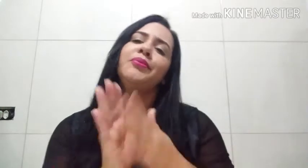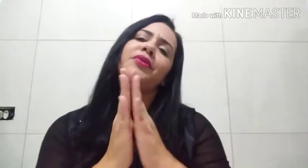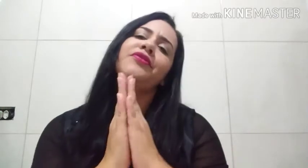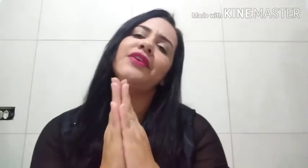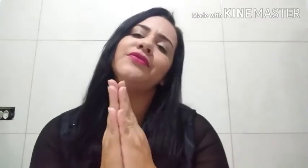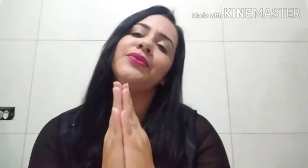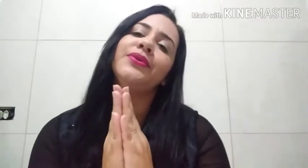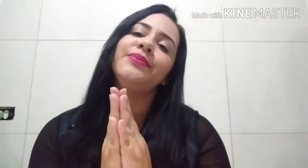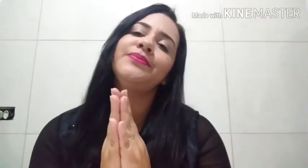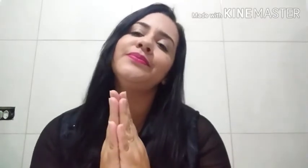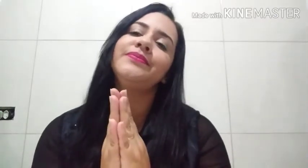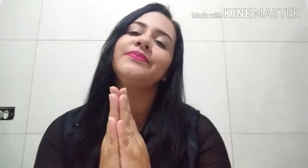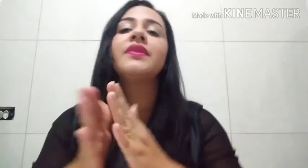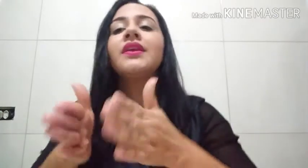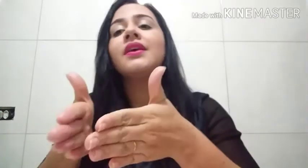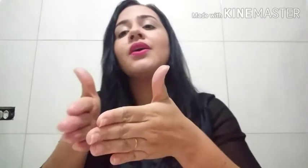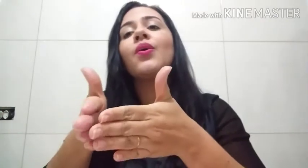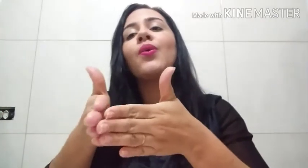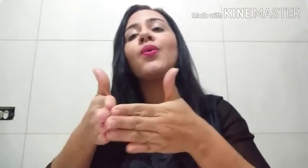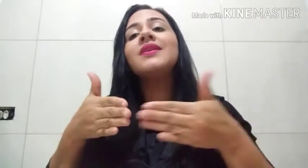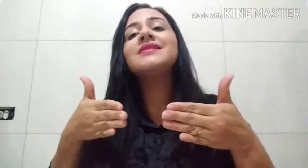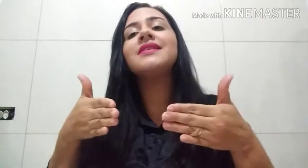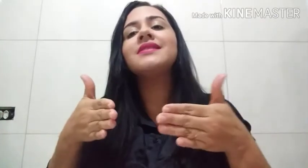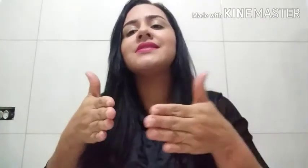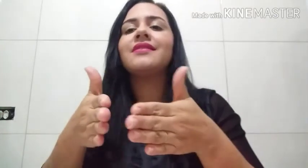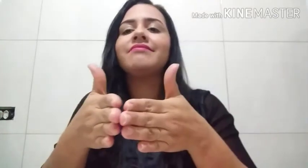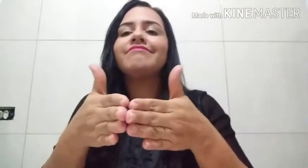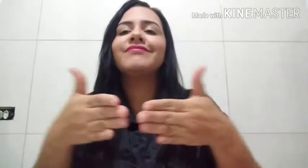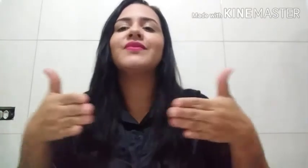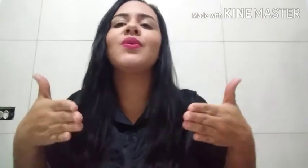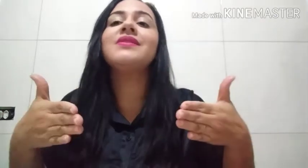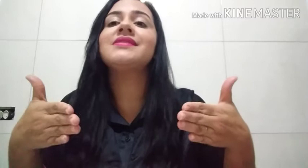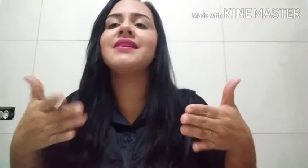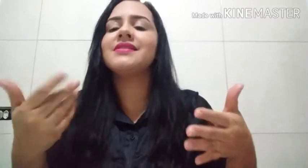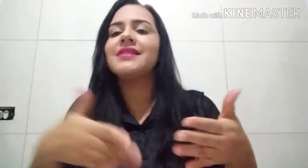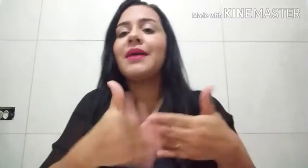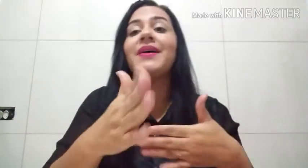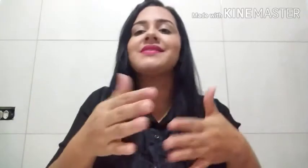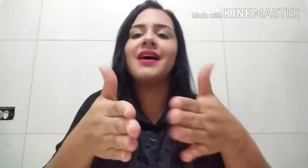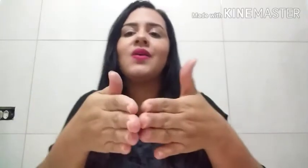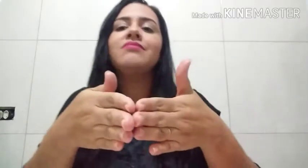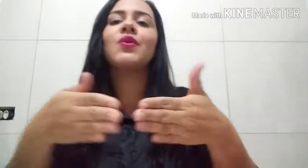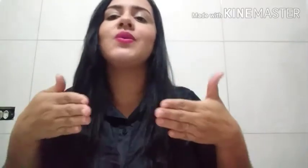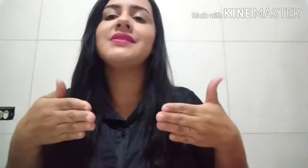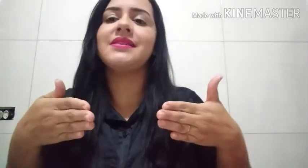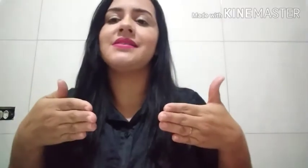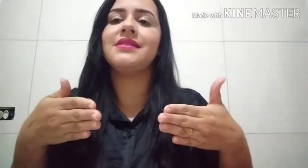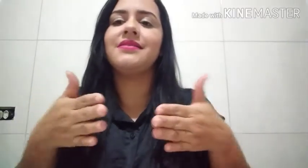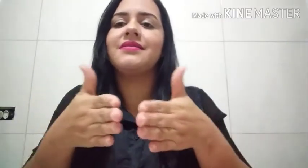Por favor. Com licença. Com licença. Você quer passar, ó? Com licença.